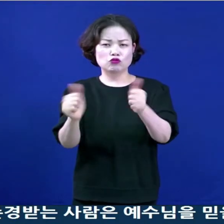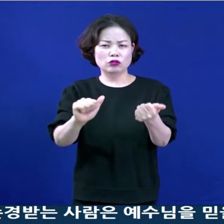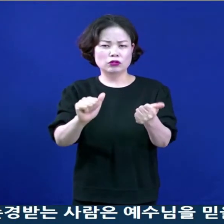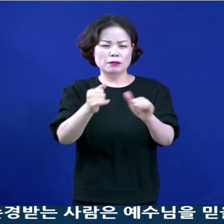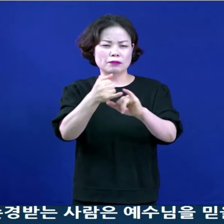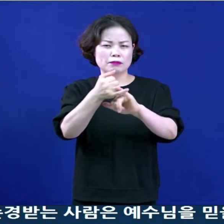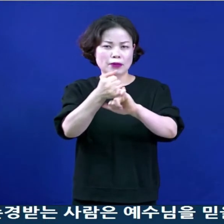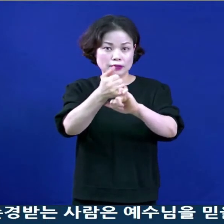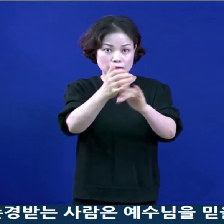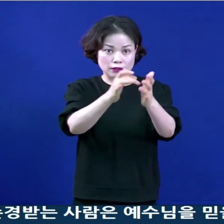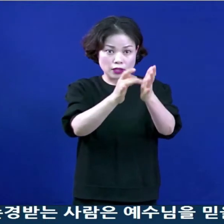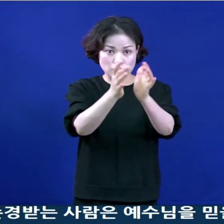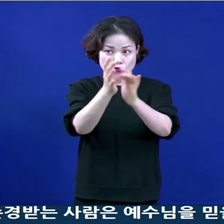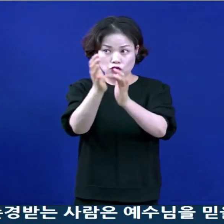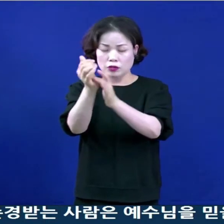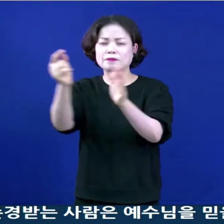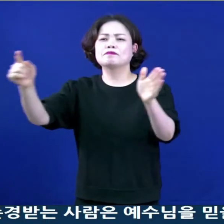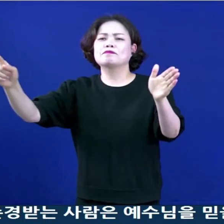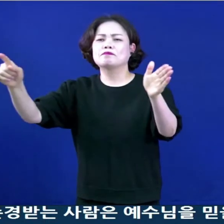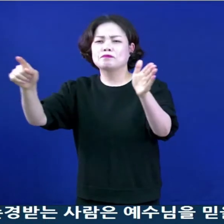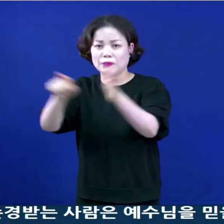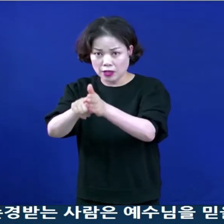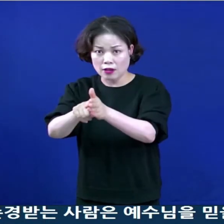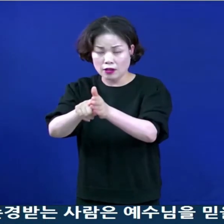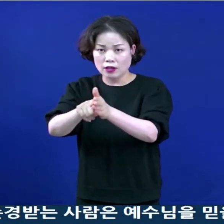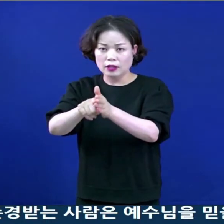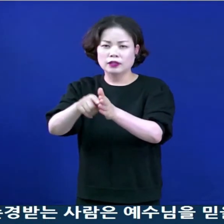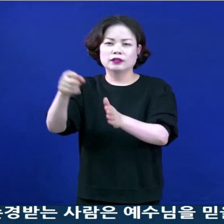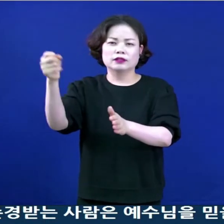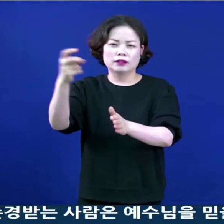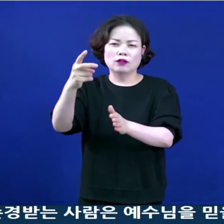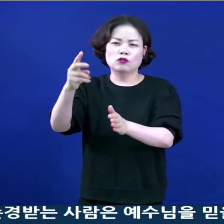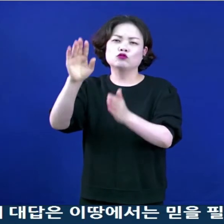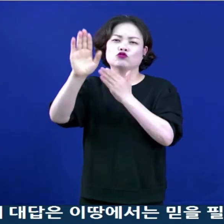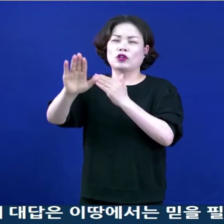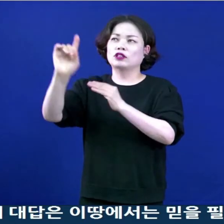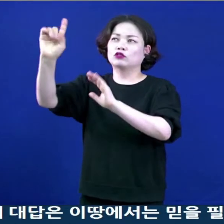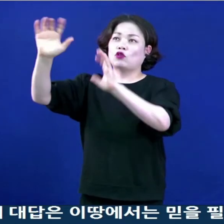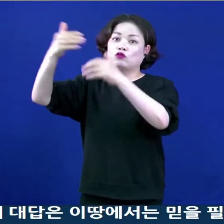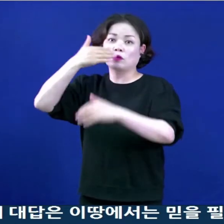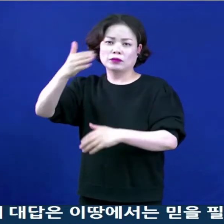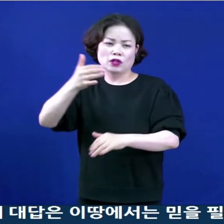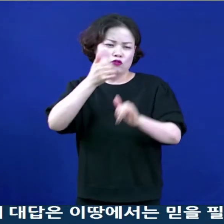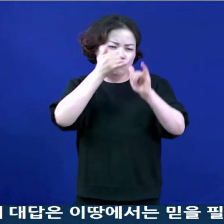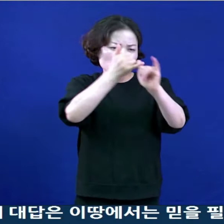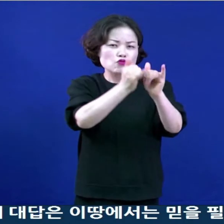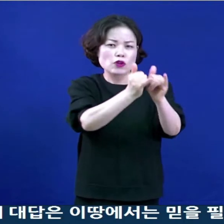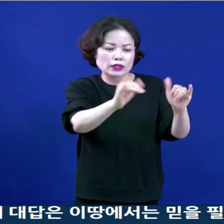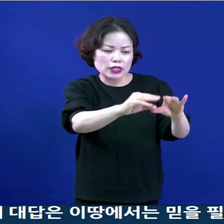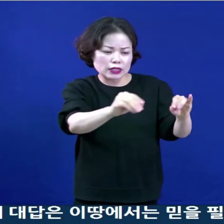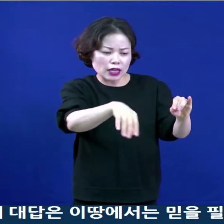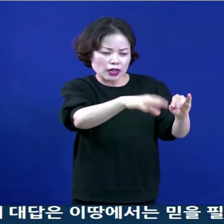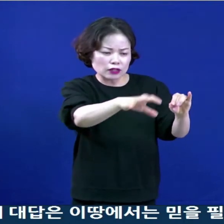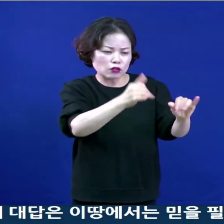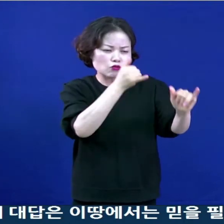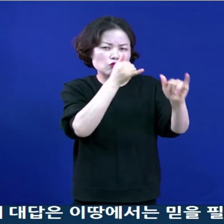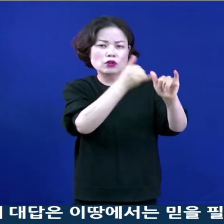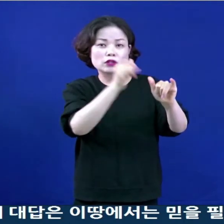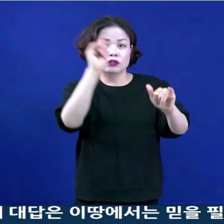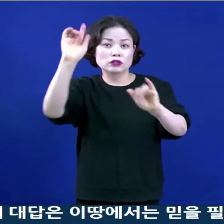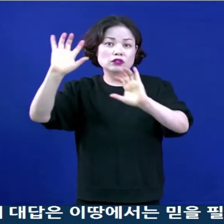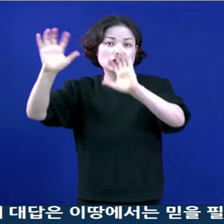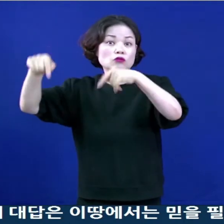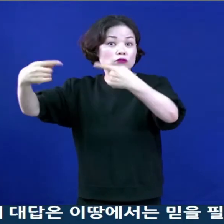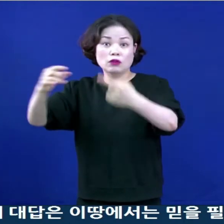반드시 예수님을 믿어야 합니다. 그래야 천국 갑니다. 아무리 훌륭한 사람도 이 땅에서 그 훌륭함으로 천국 갈